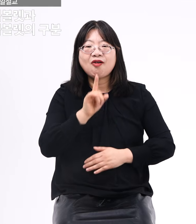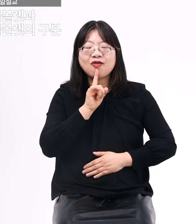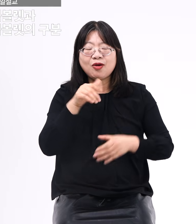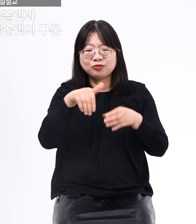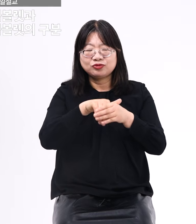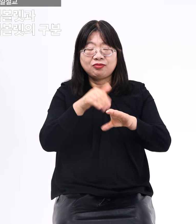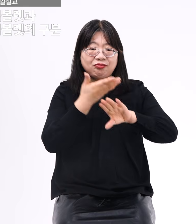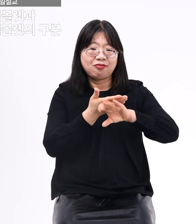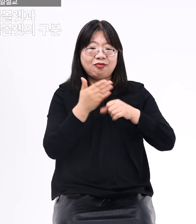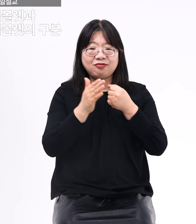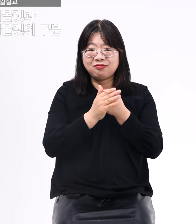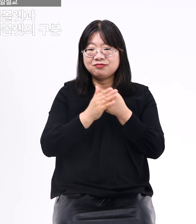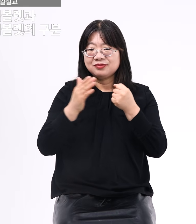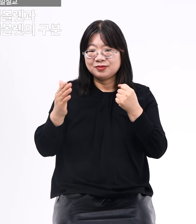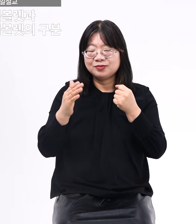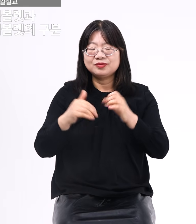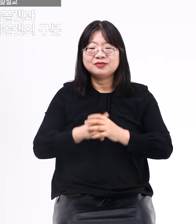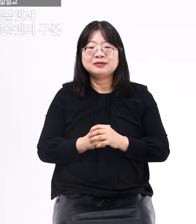다름 때문에